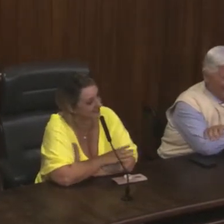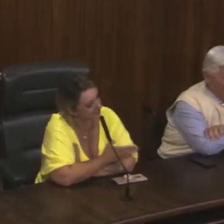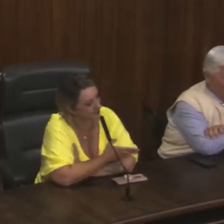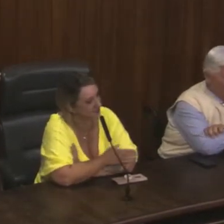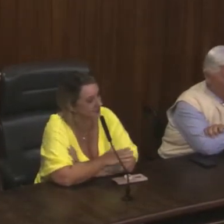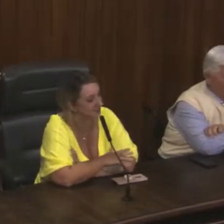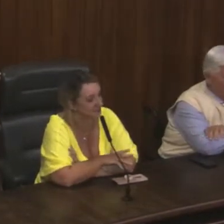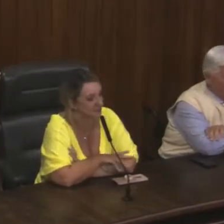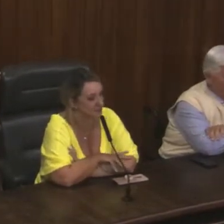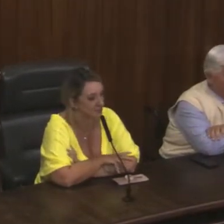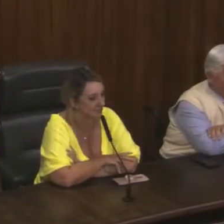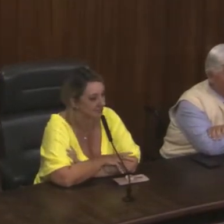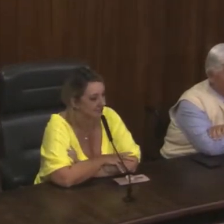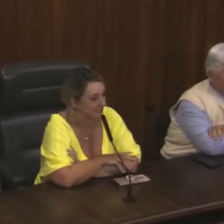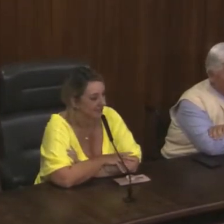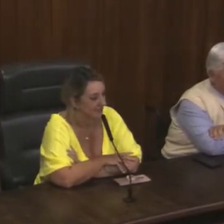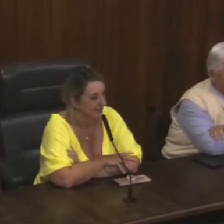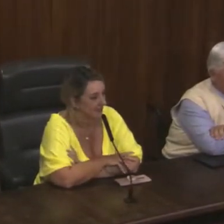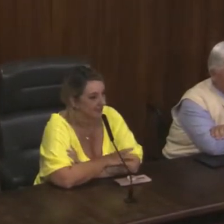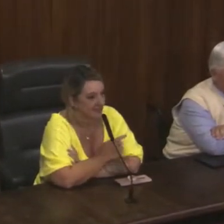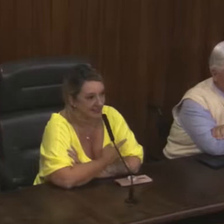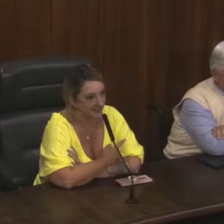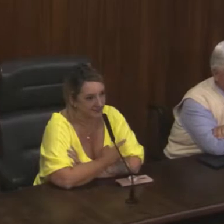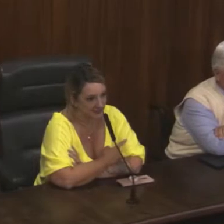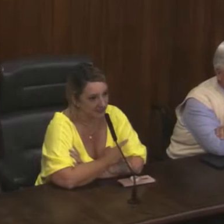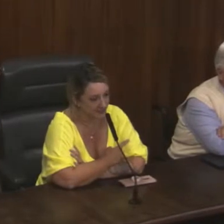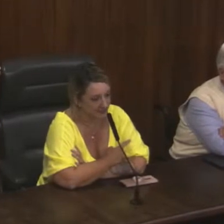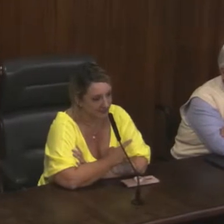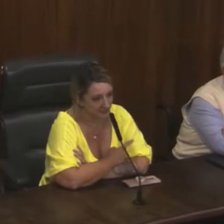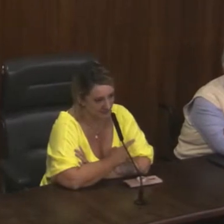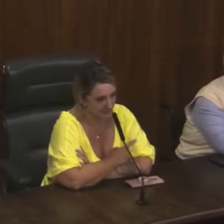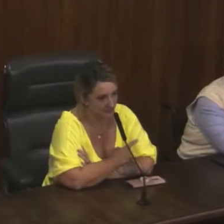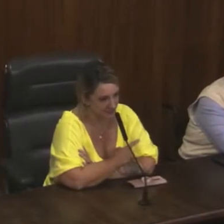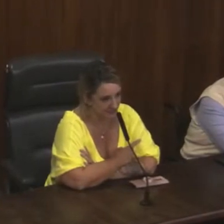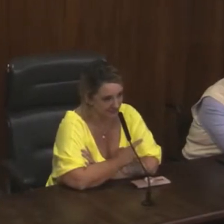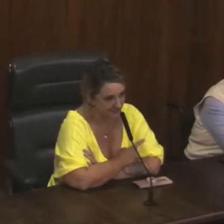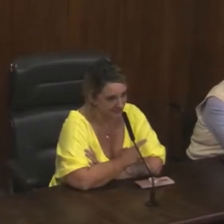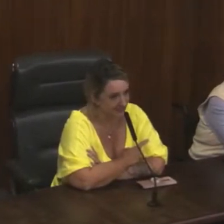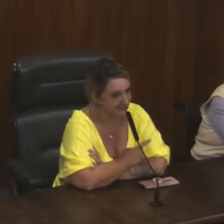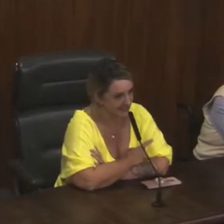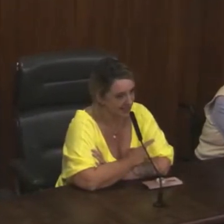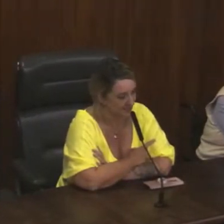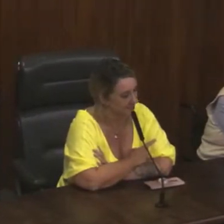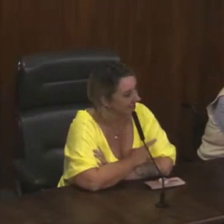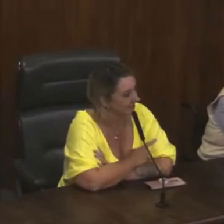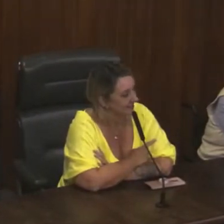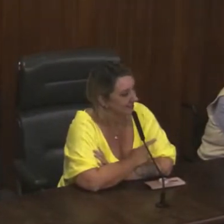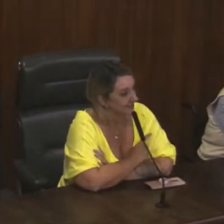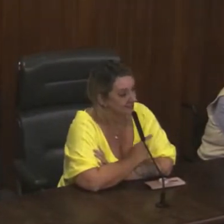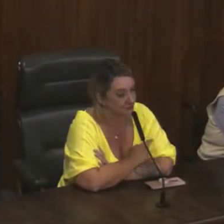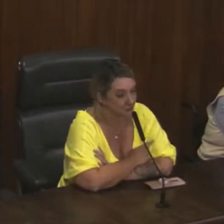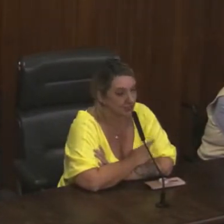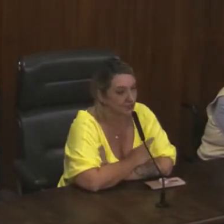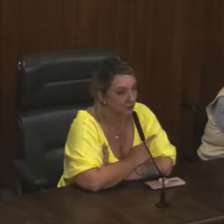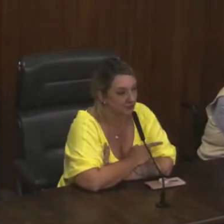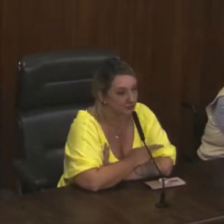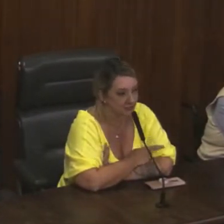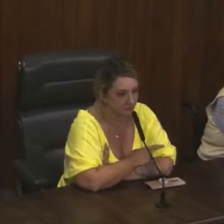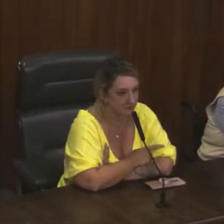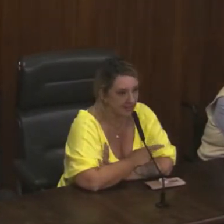vai mostrando depois. Ele fala que ele não aprendeu, mas é mentira. Ele sabe, tanto ele quanto o